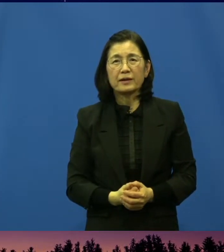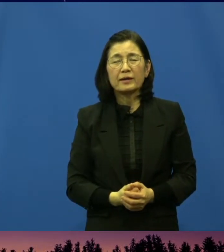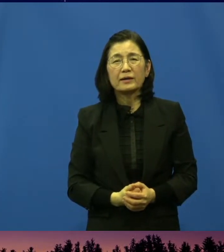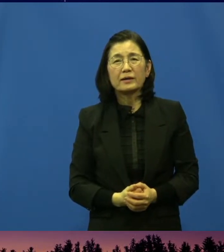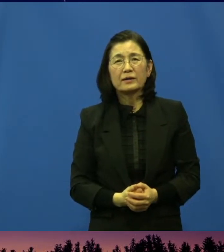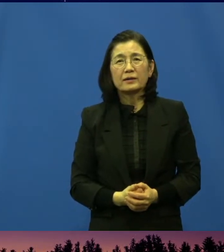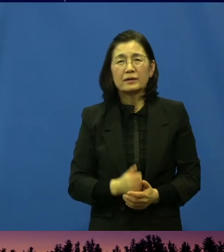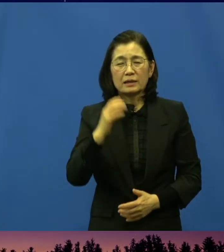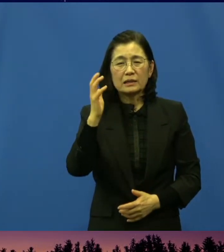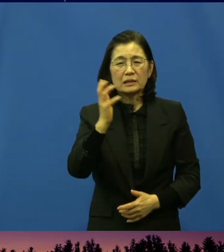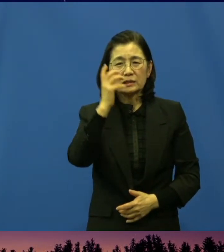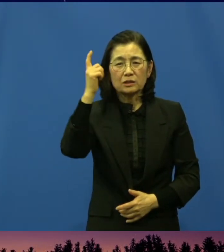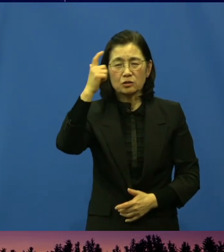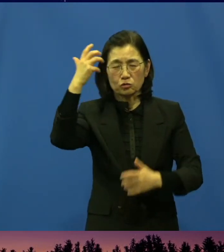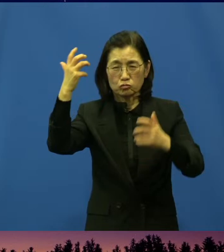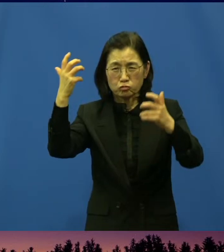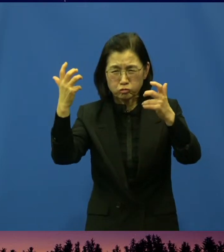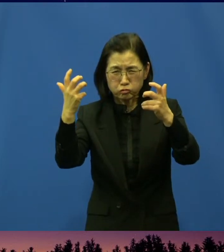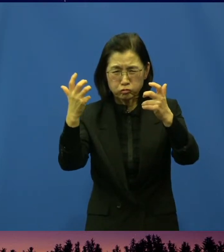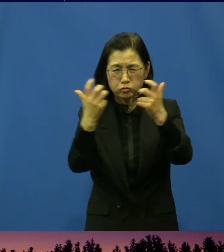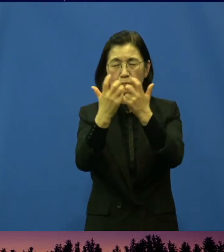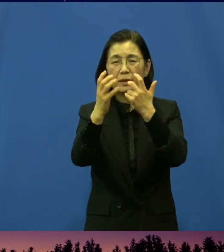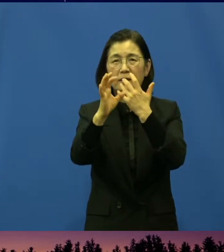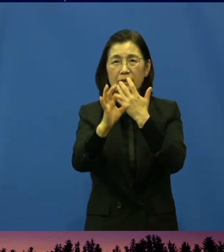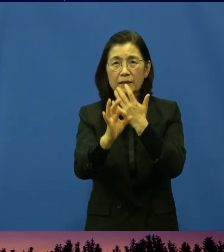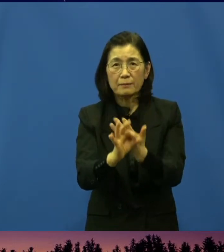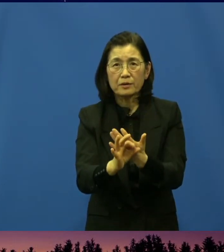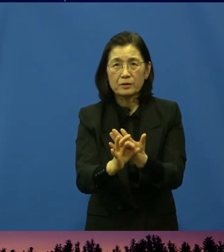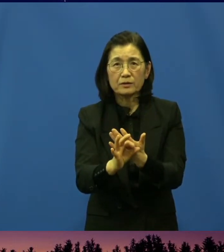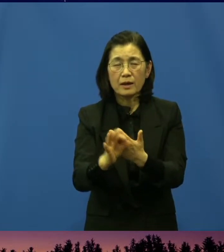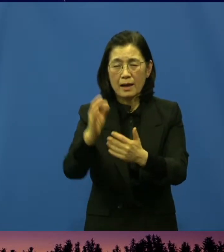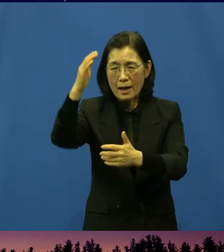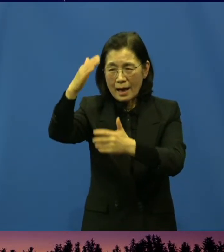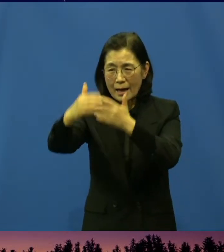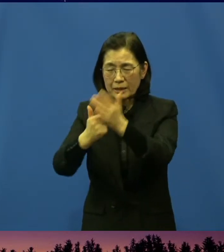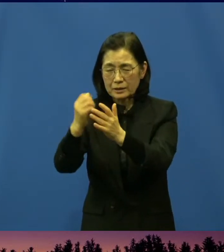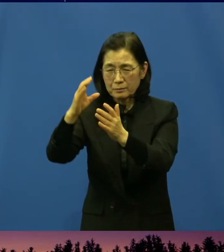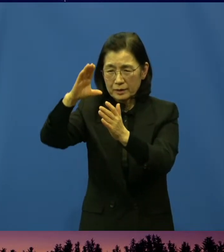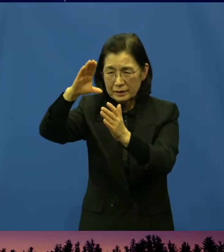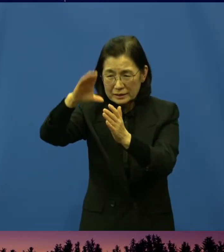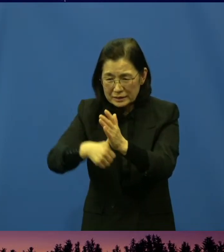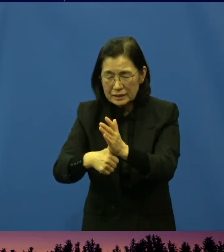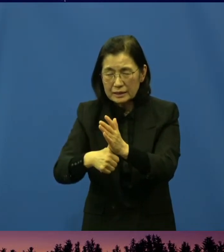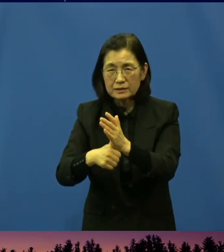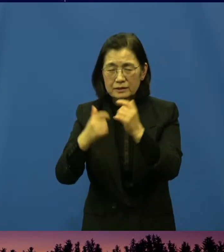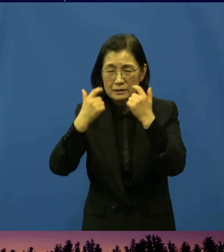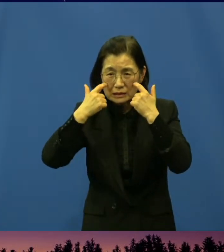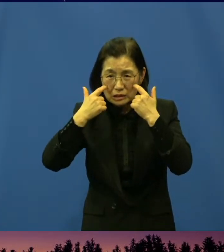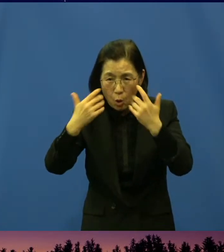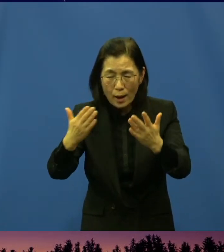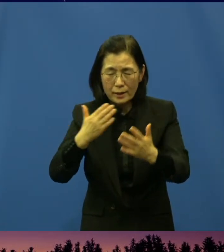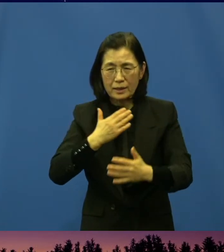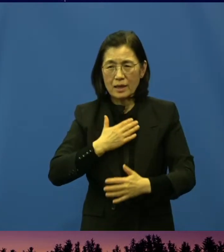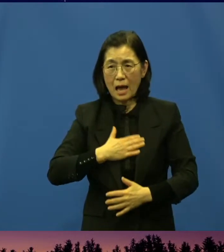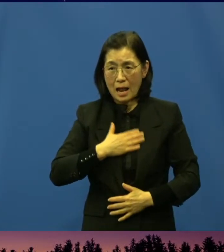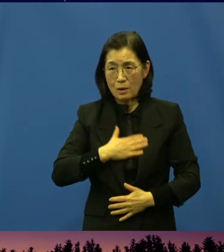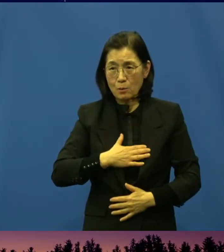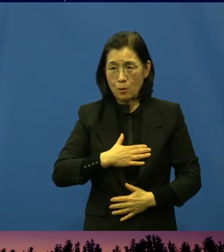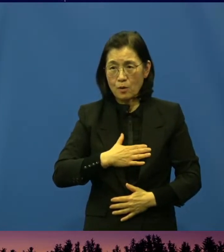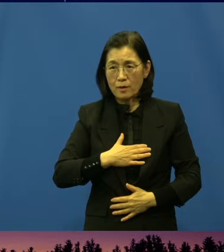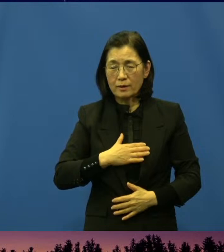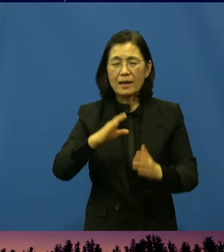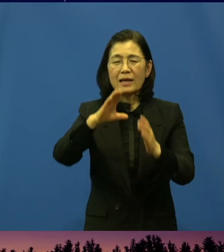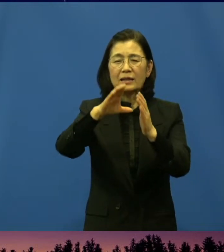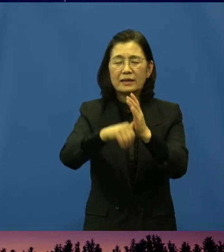그래서 성령 충만하면 결정적인 시간을 읽을 줄 아는 거죠. 그리고 행동할 때와 멈추어야 할 때를 알고, 때를 아는